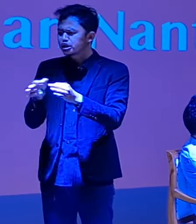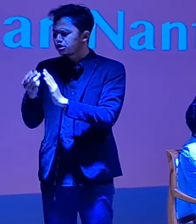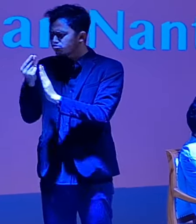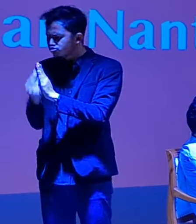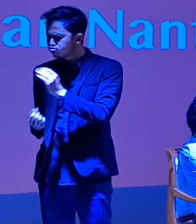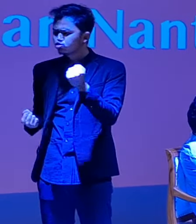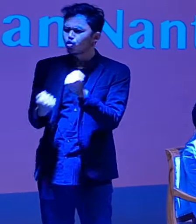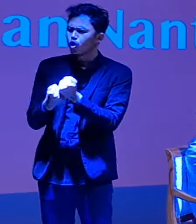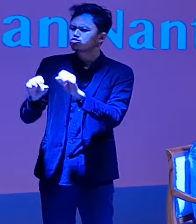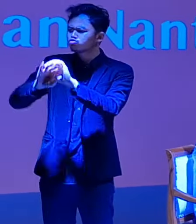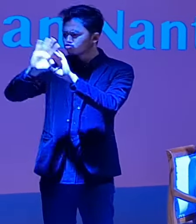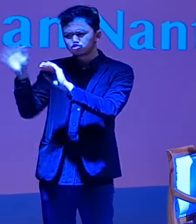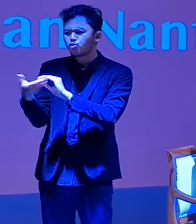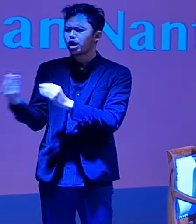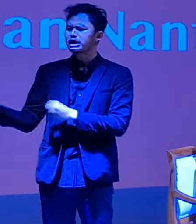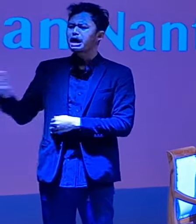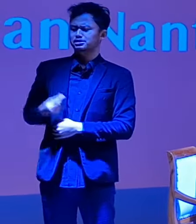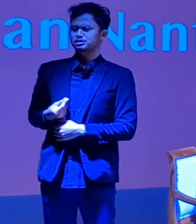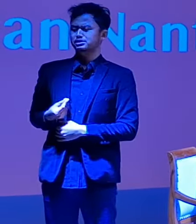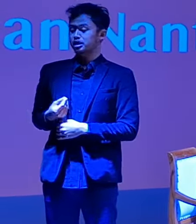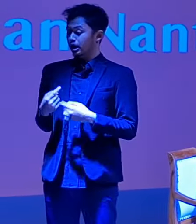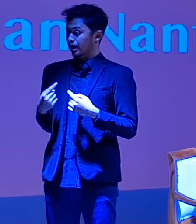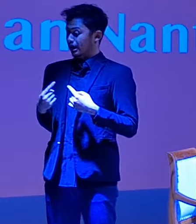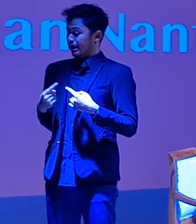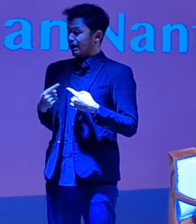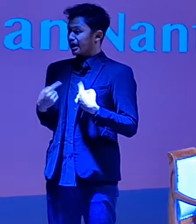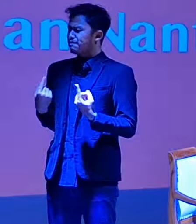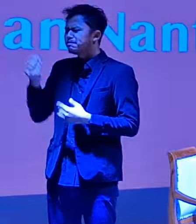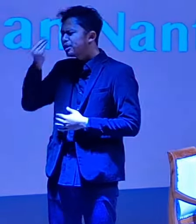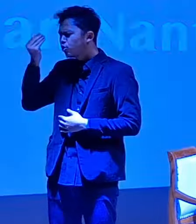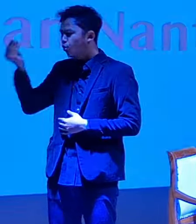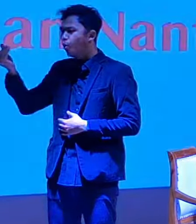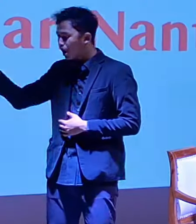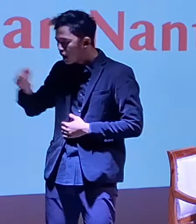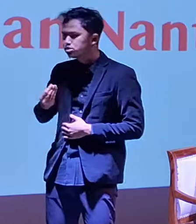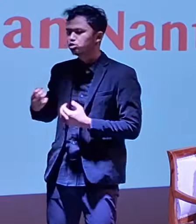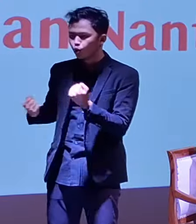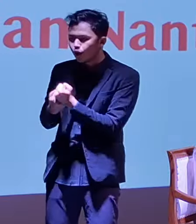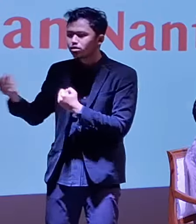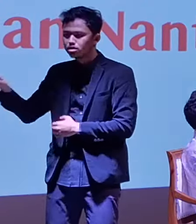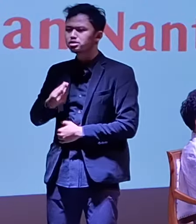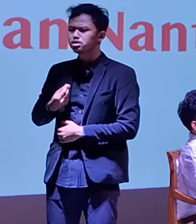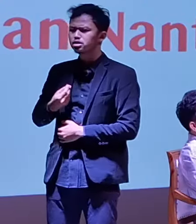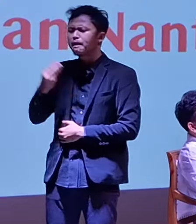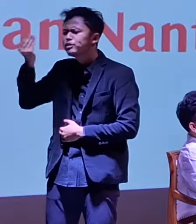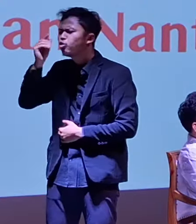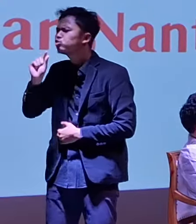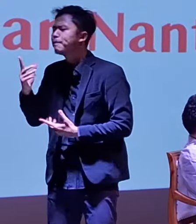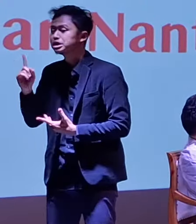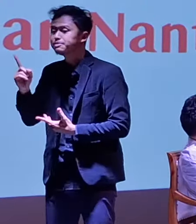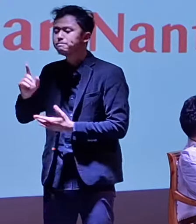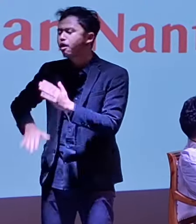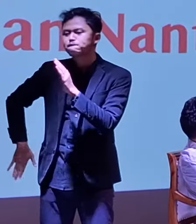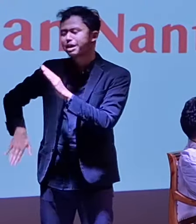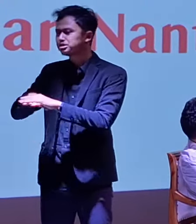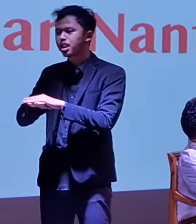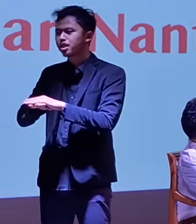itu sampai kita gak bisa, ini untuk apa? Ya gitu loh. Iya, sampai